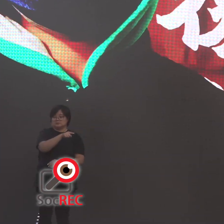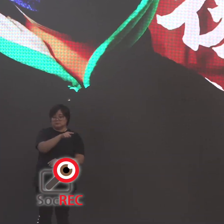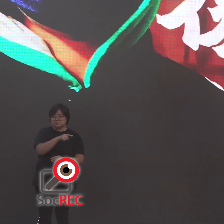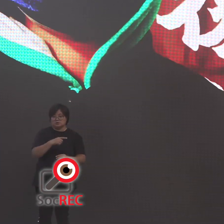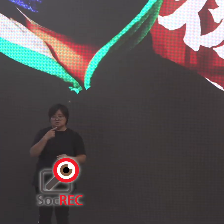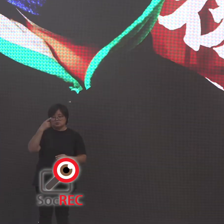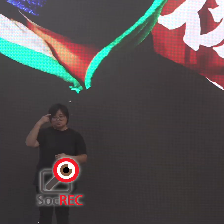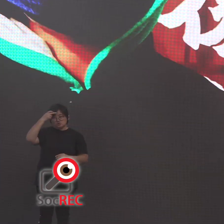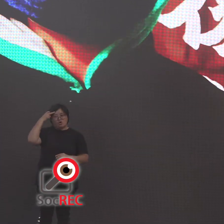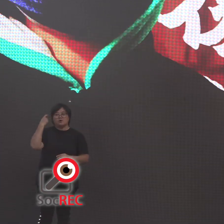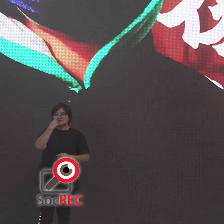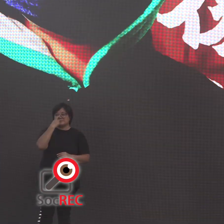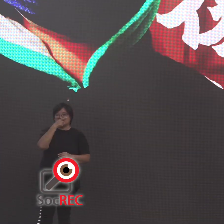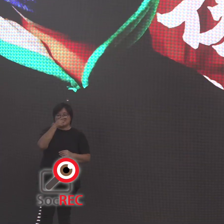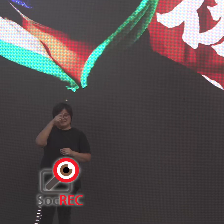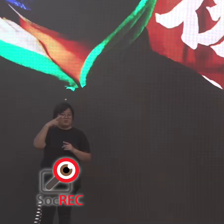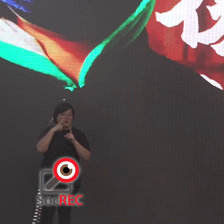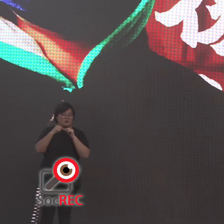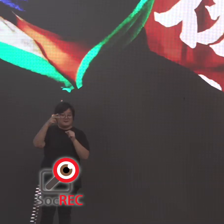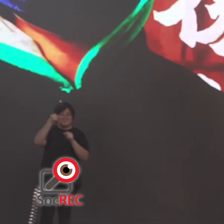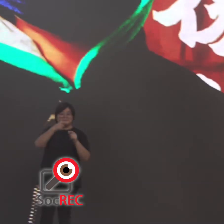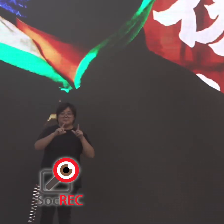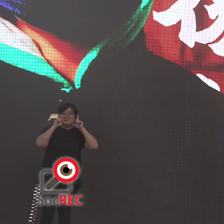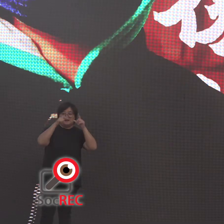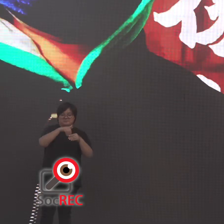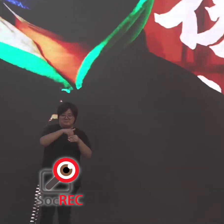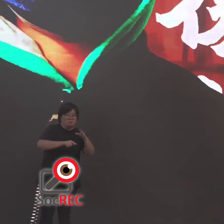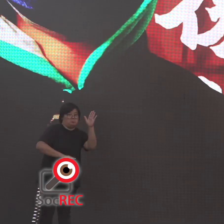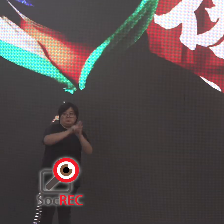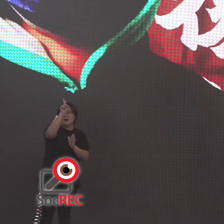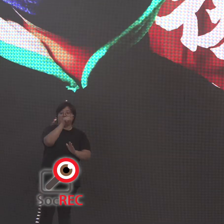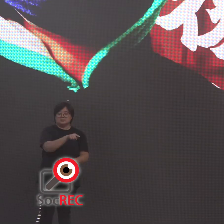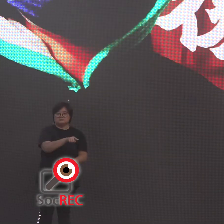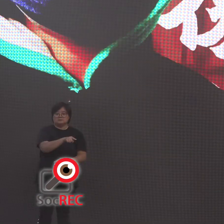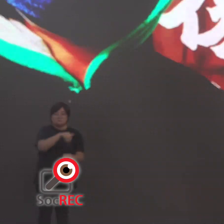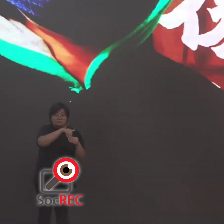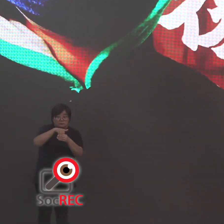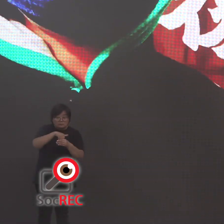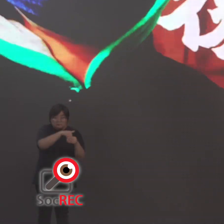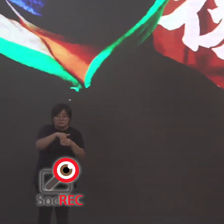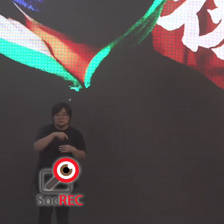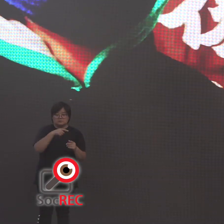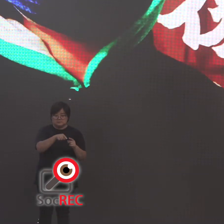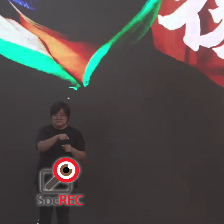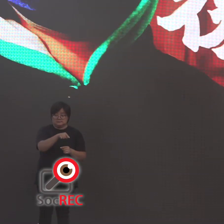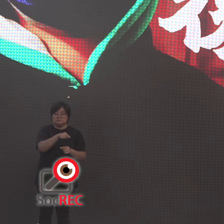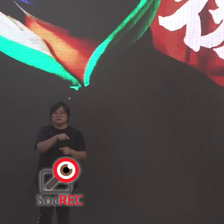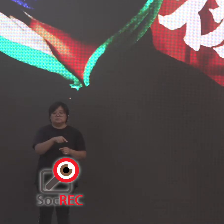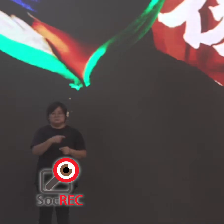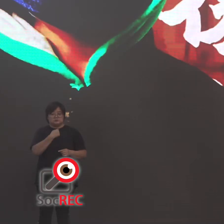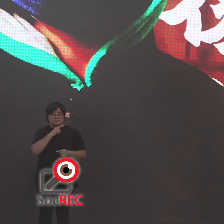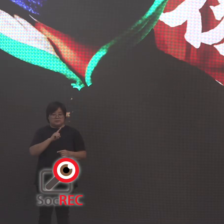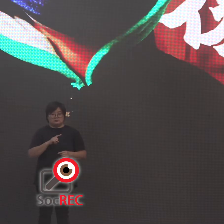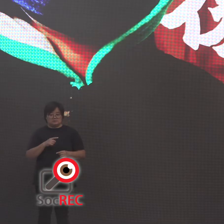而今次的選舉都有70%的人特登返鄉投票。